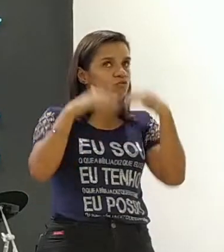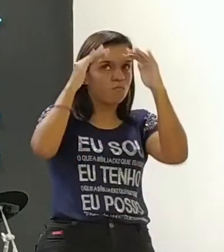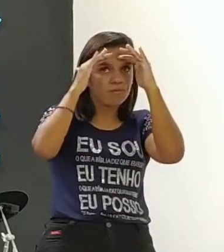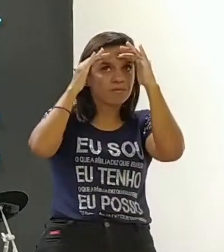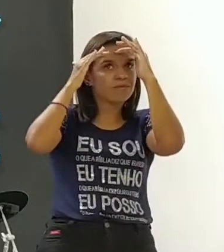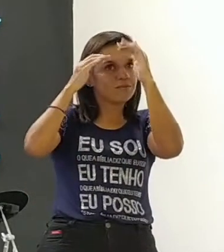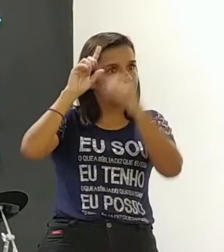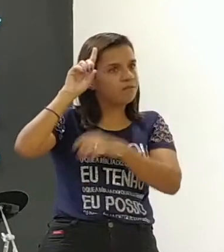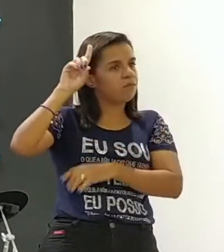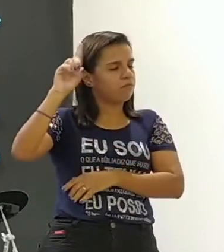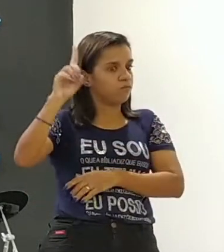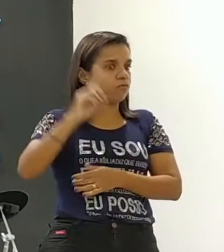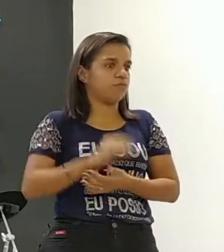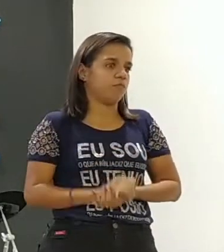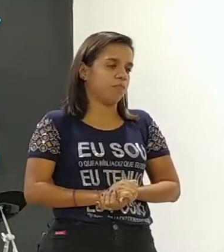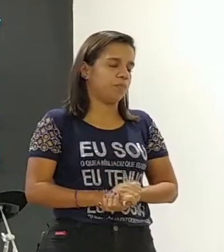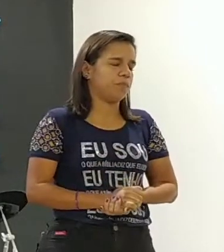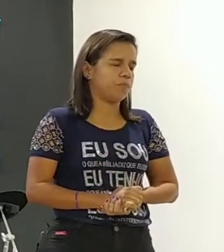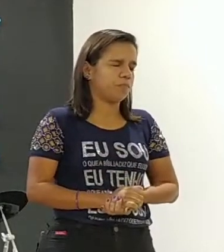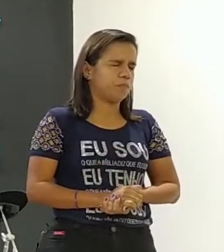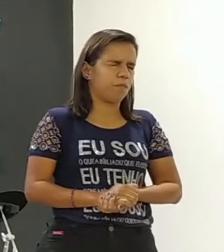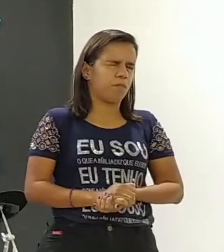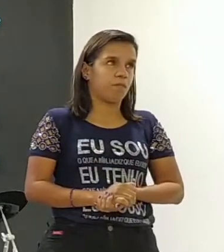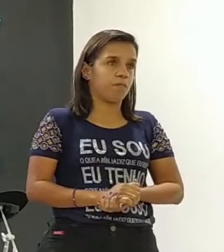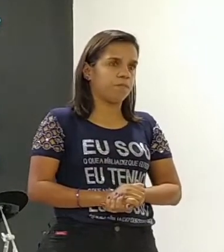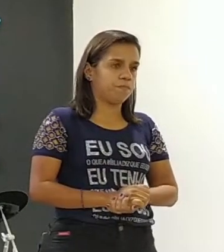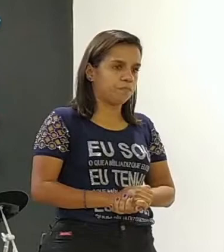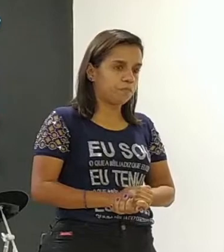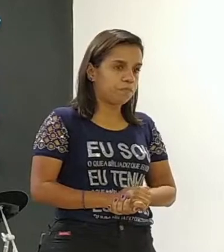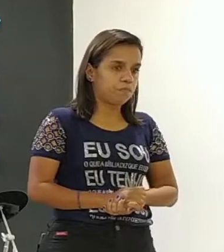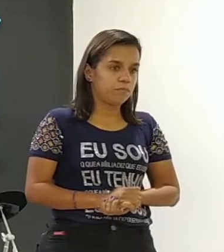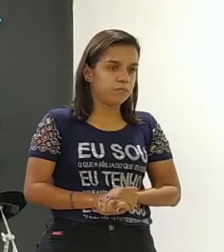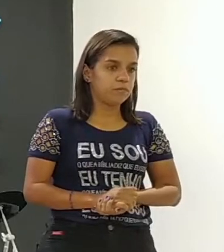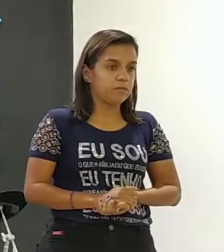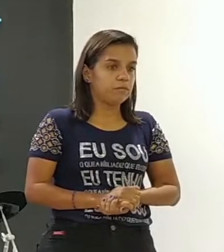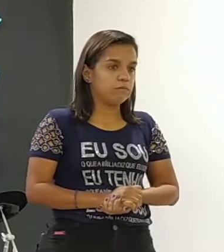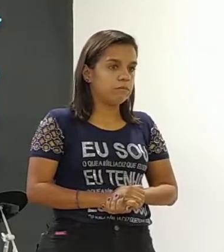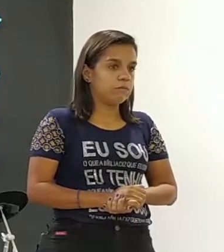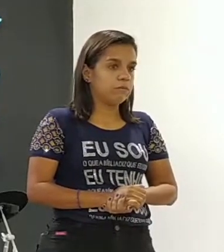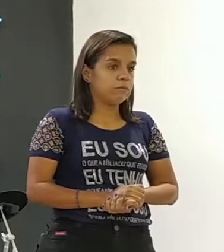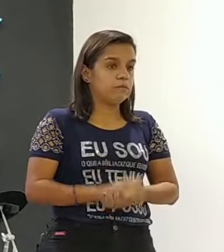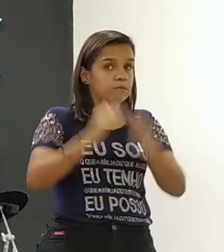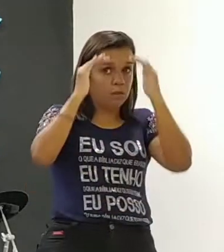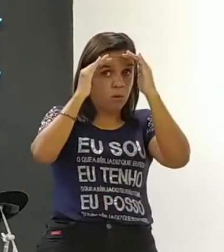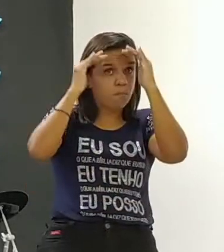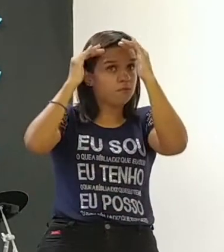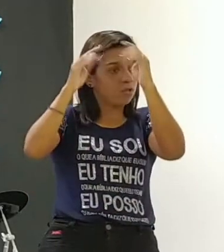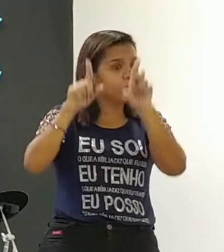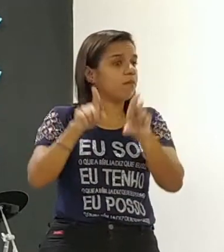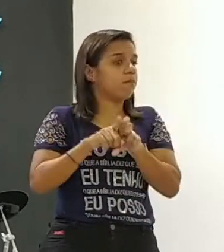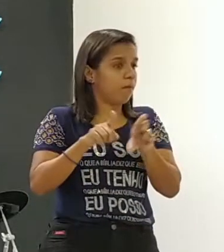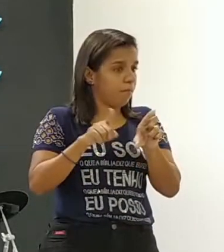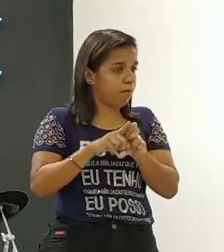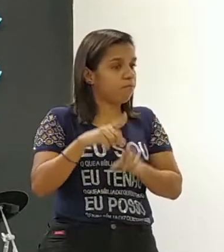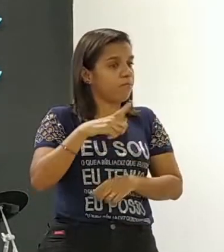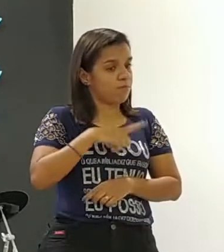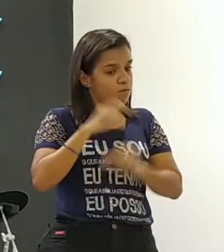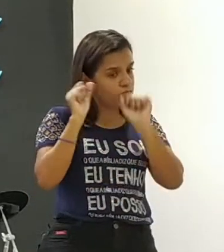E se tem um preço, também tem um galardão. Marcos capítulo